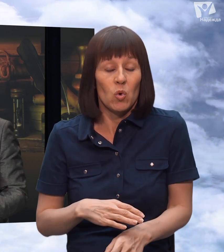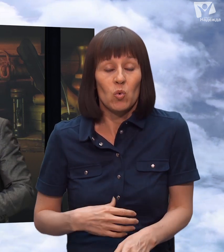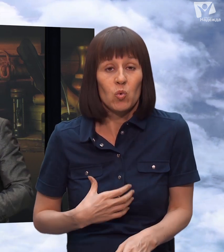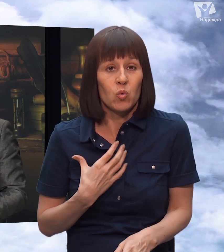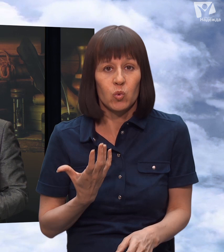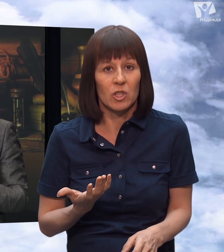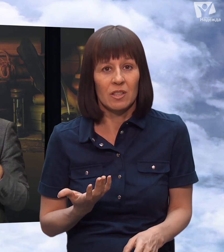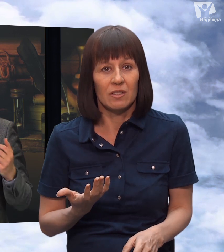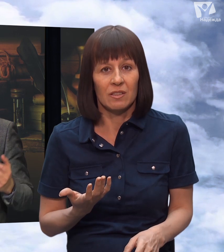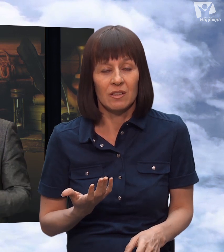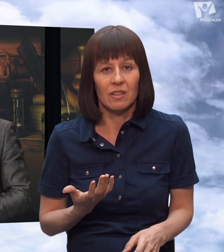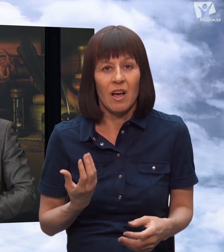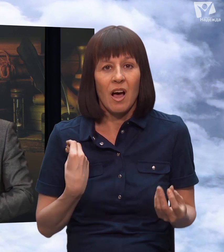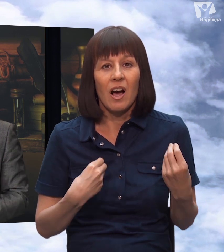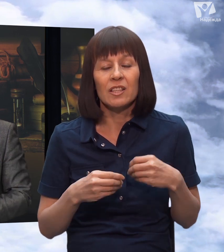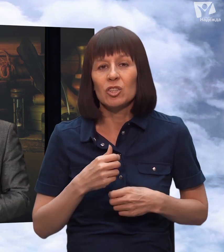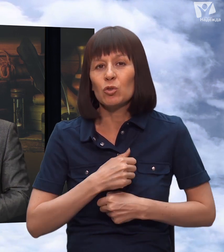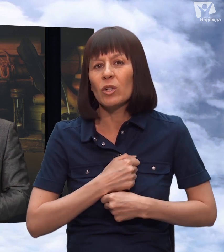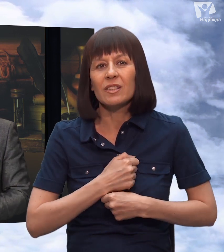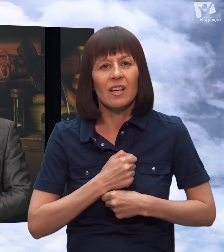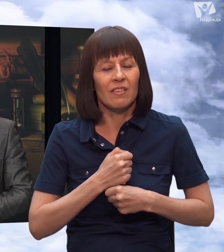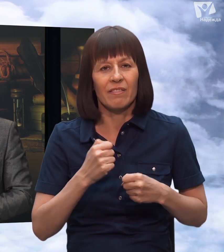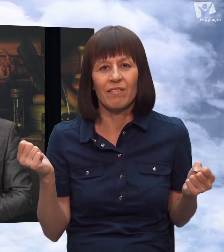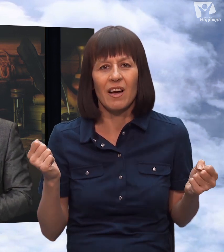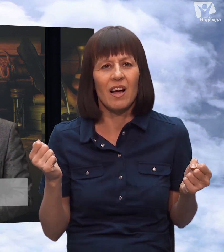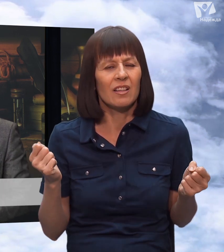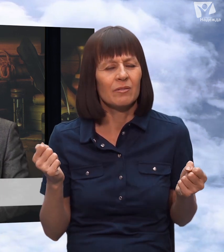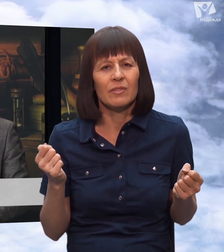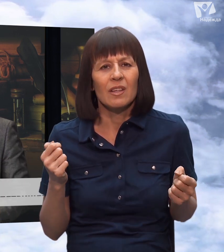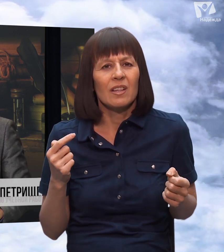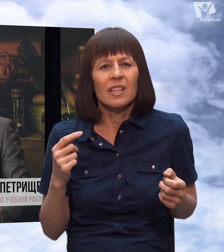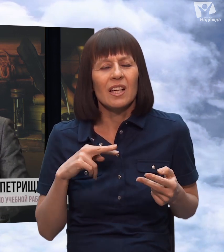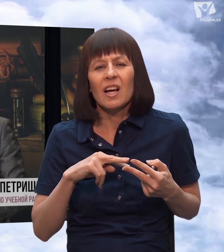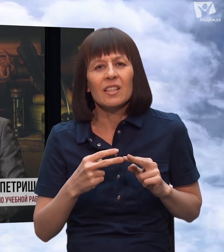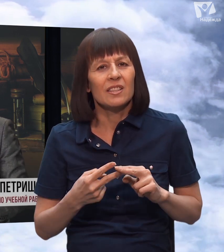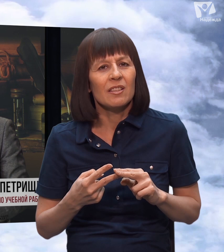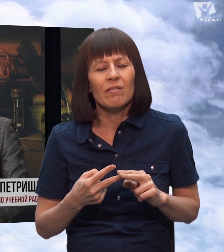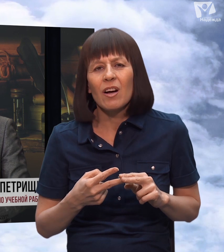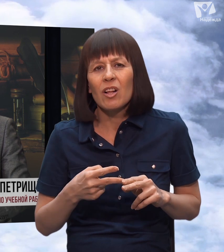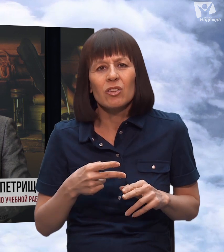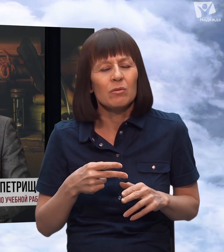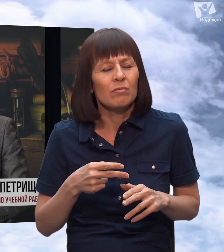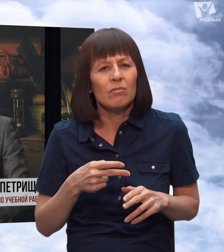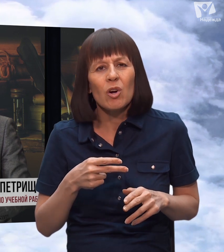свои одежды действительно то что символизирует глубочайшее покаяния